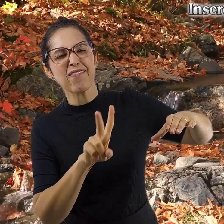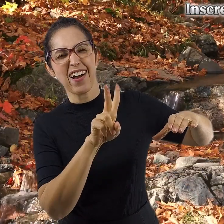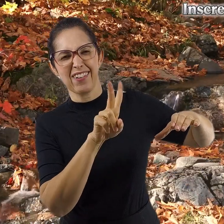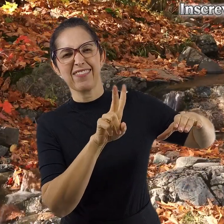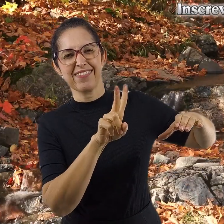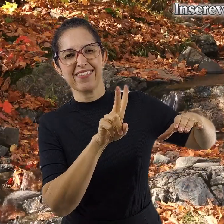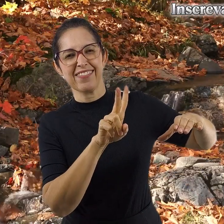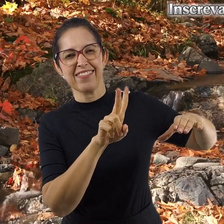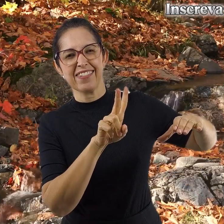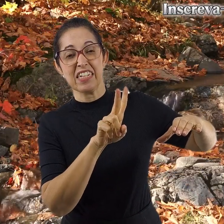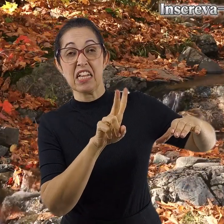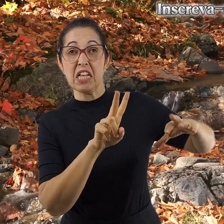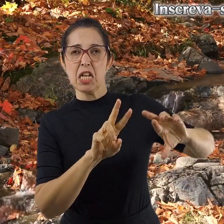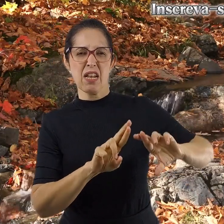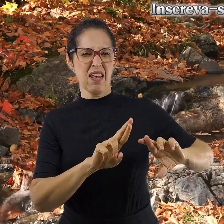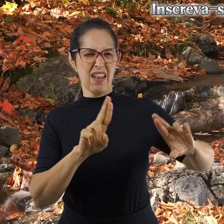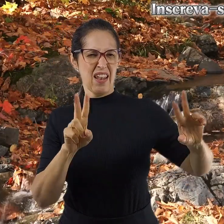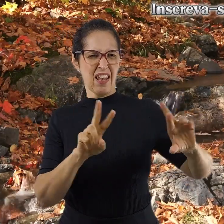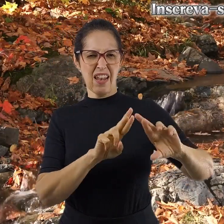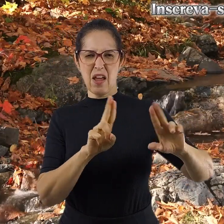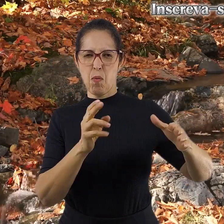Não era simplesmente um ritual.